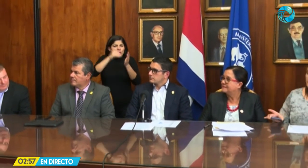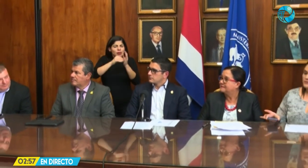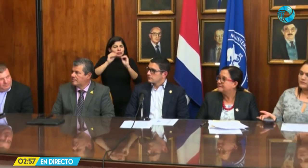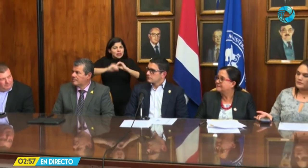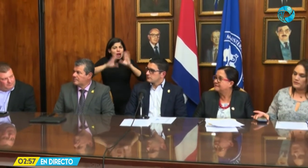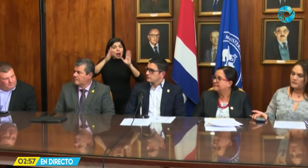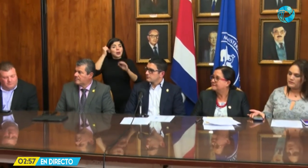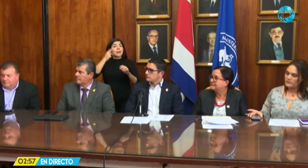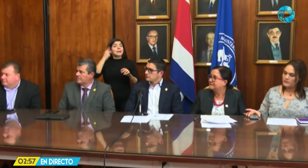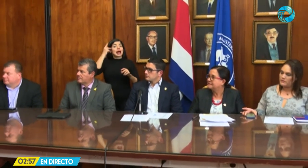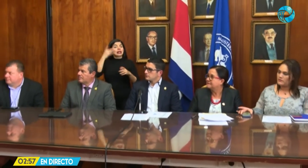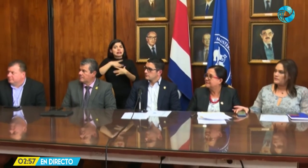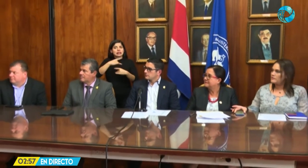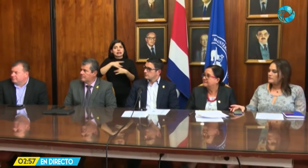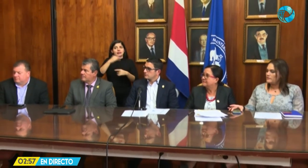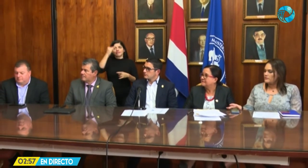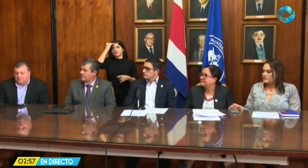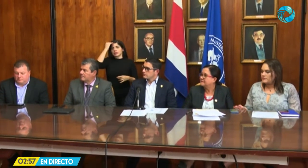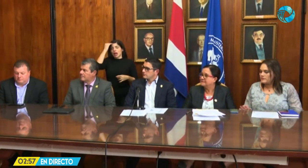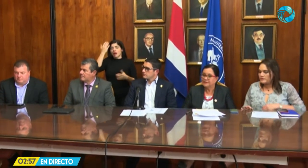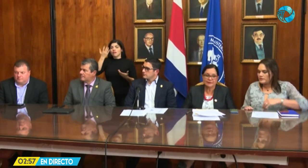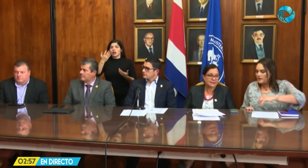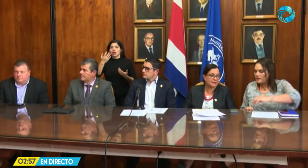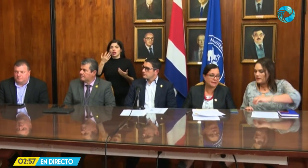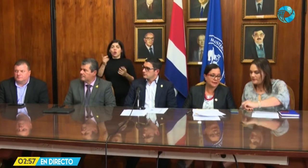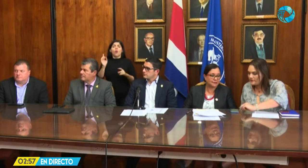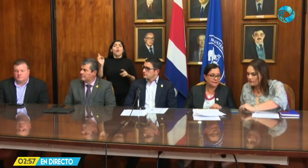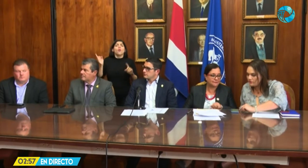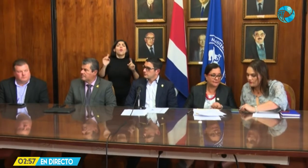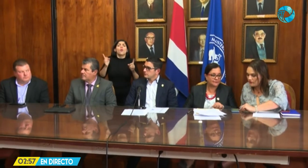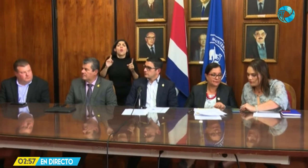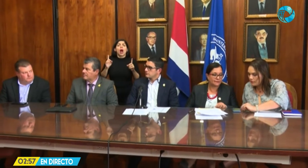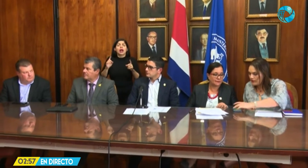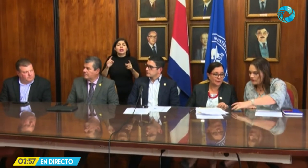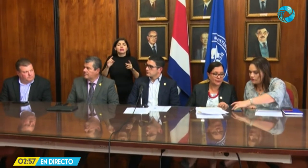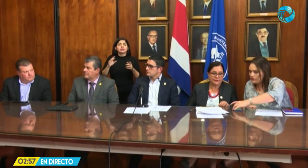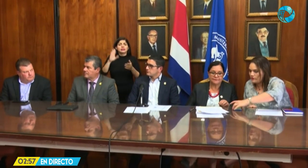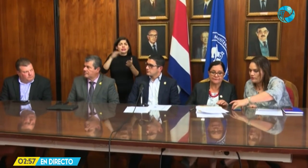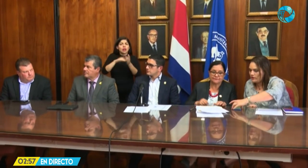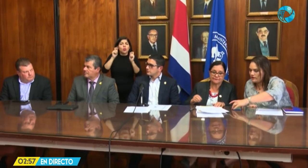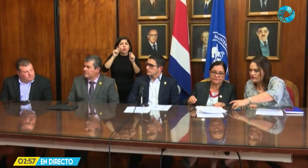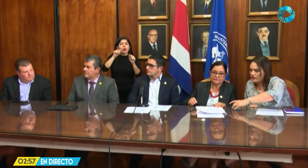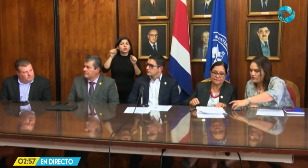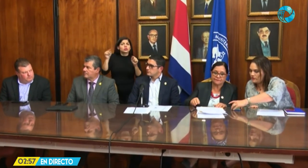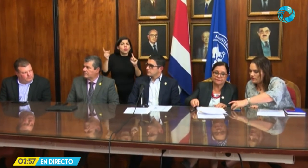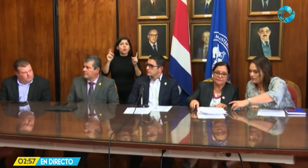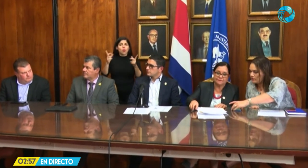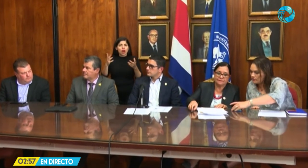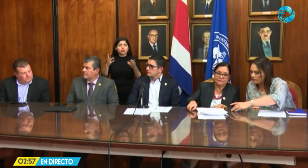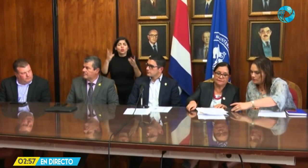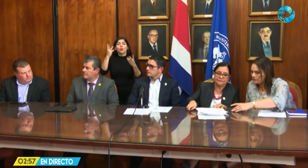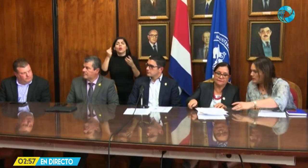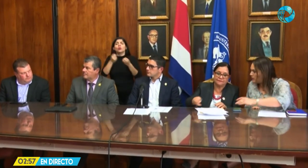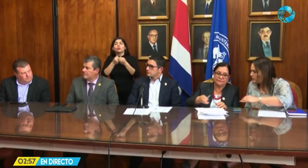los casos confirmados de COVID-19 en el país, 206 descartados. Se habla de nuevas medidas